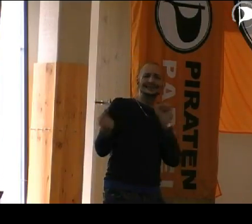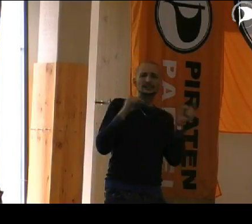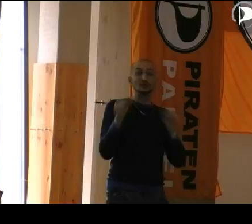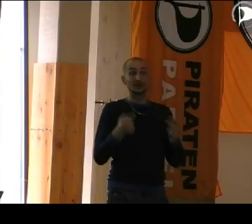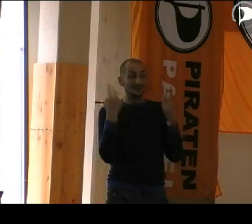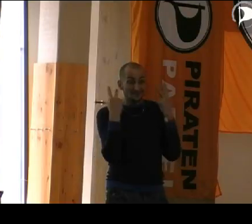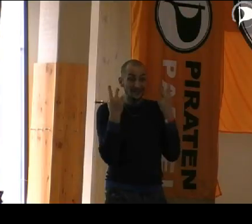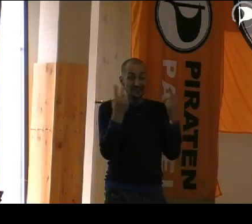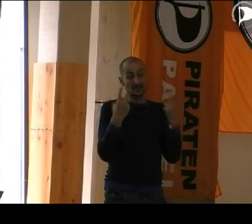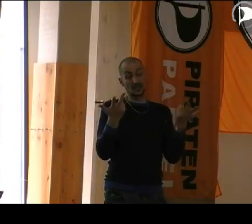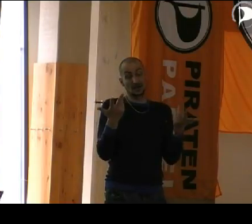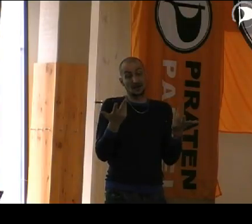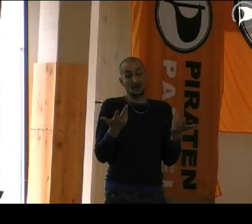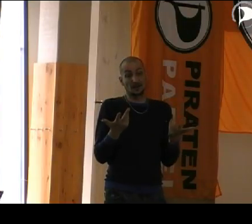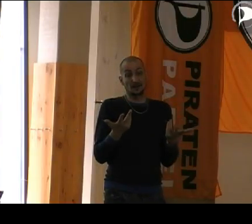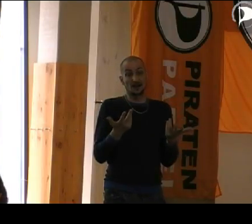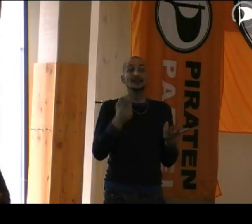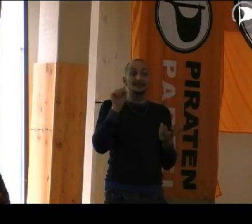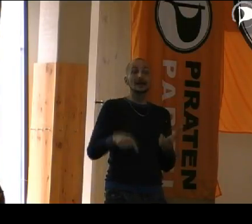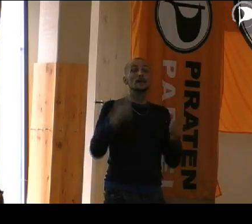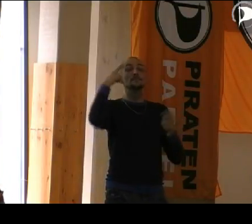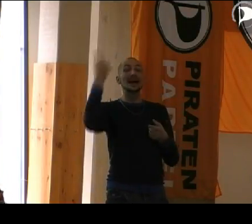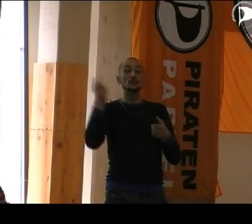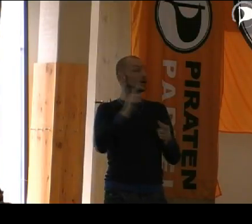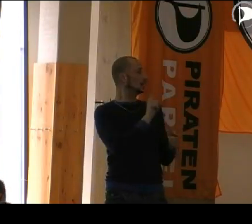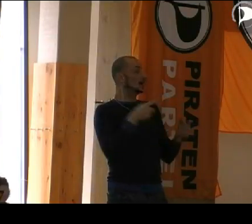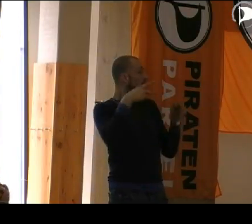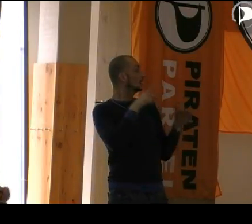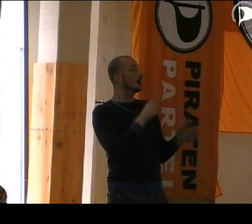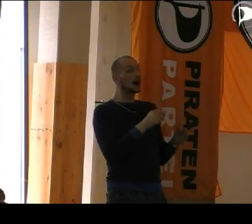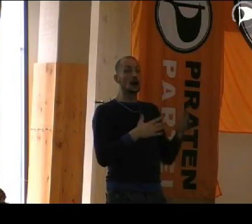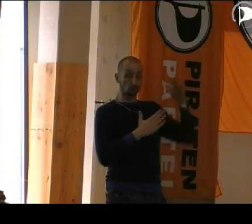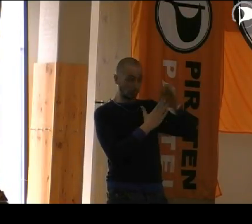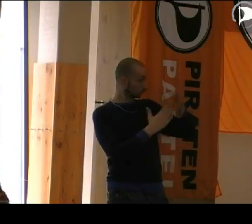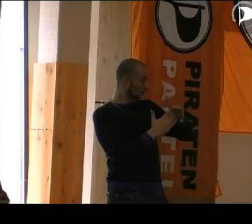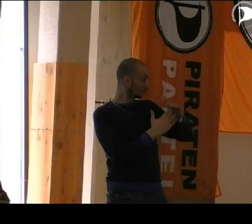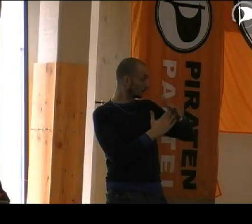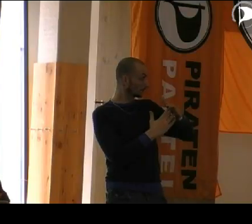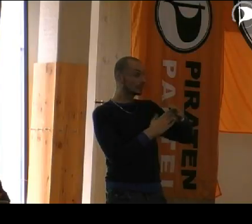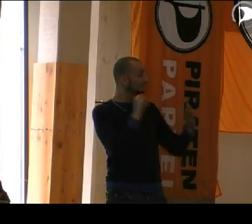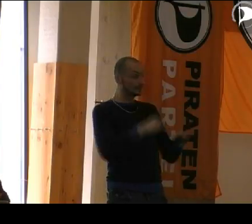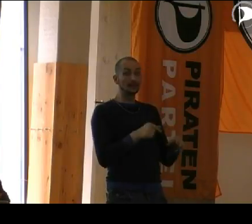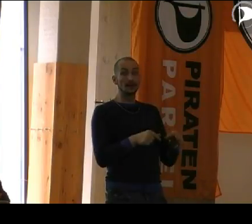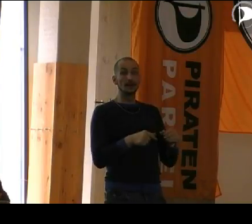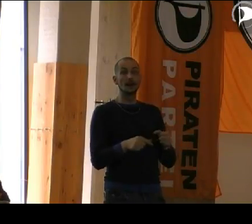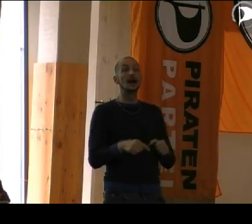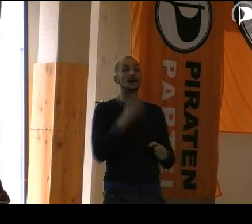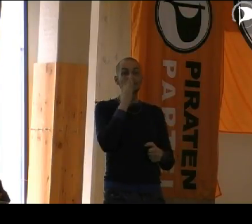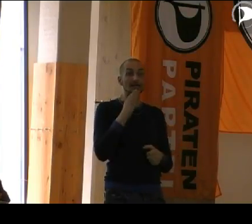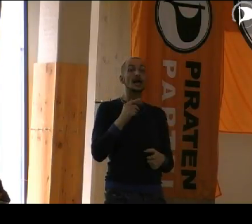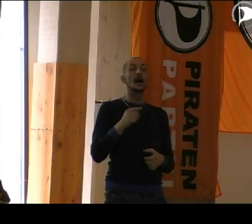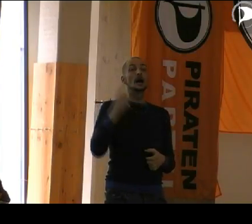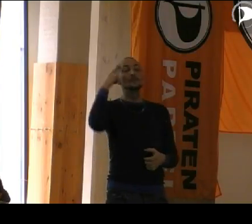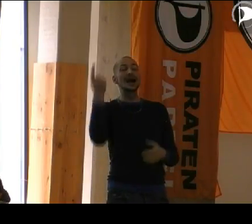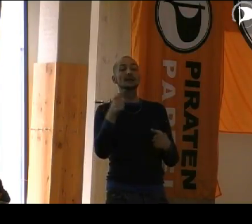wichtig manche mai und wird jedoch völlig unrichtig oder rechnet bei dem meinungsbild gegeben nein